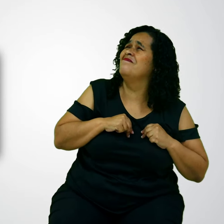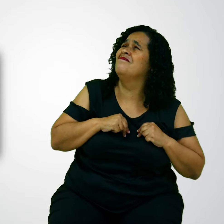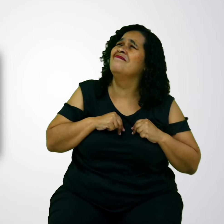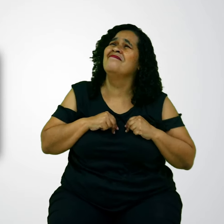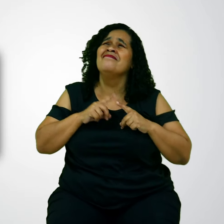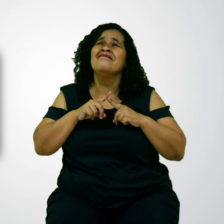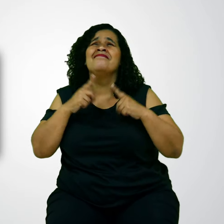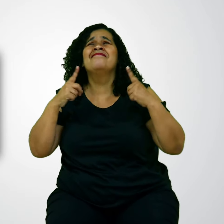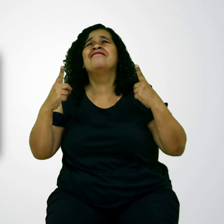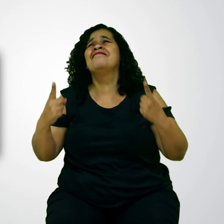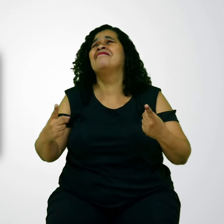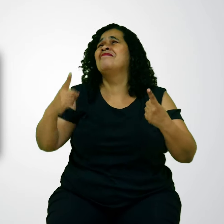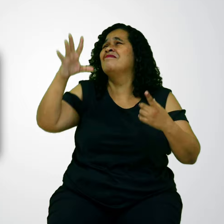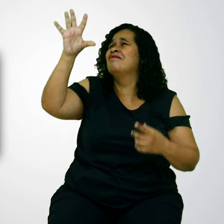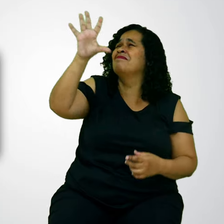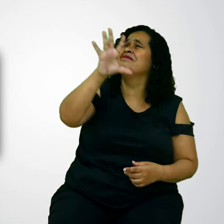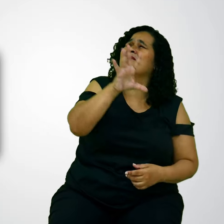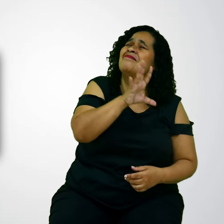Se